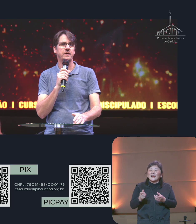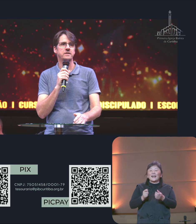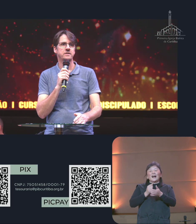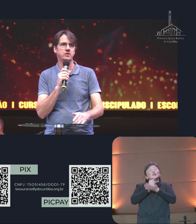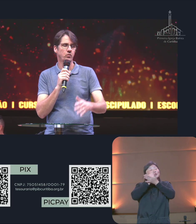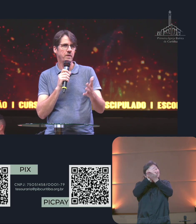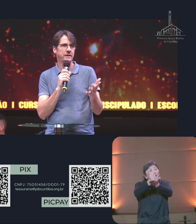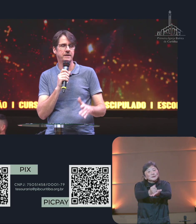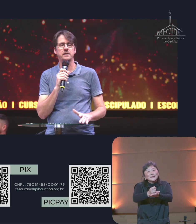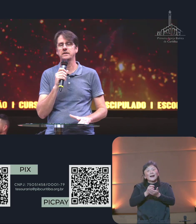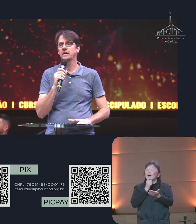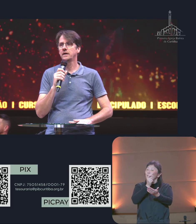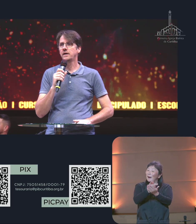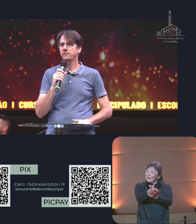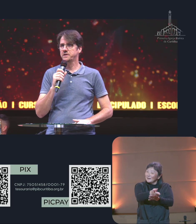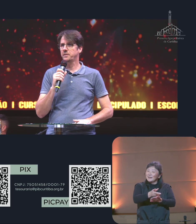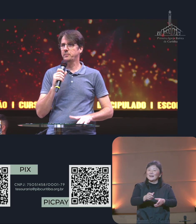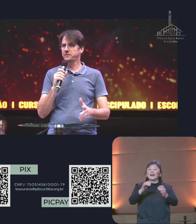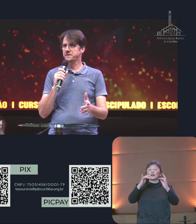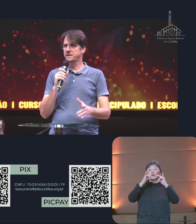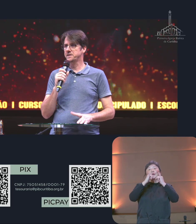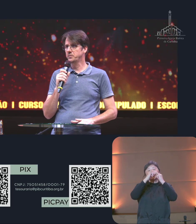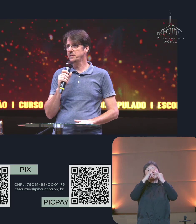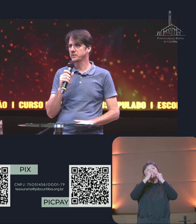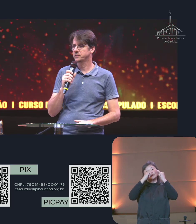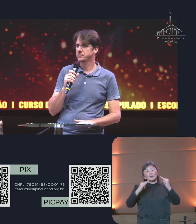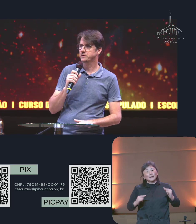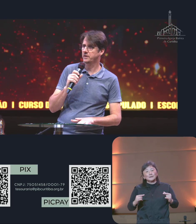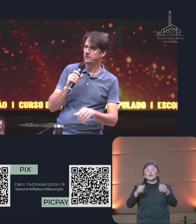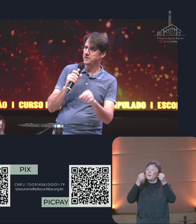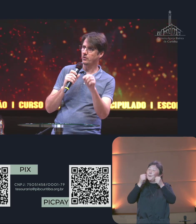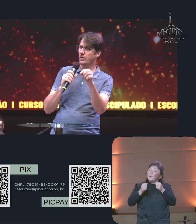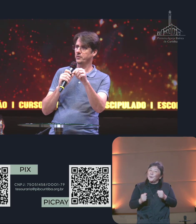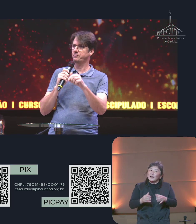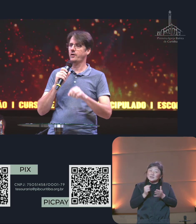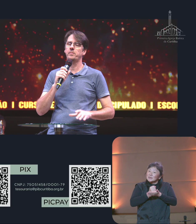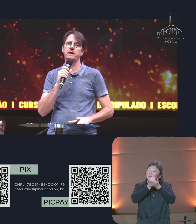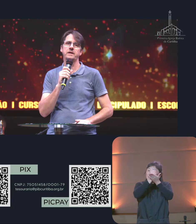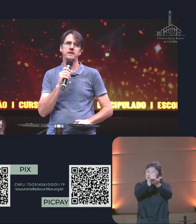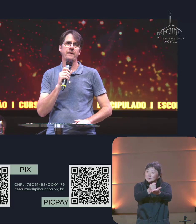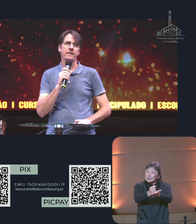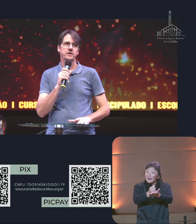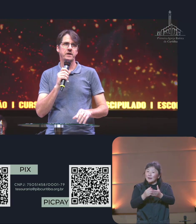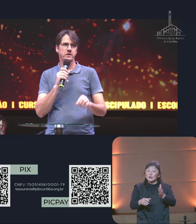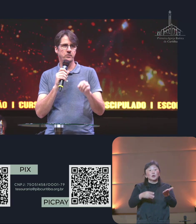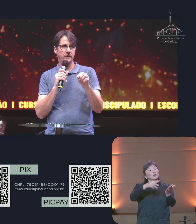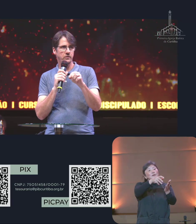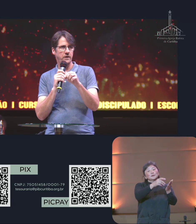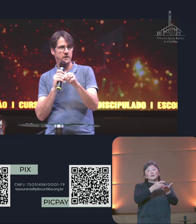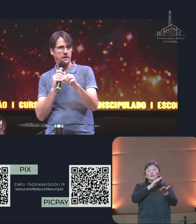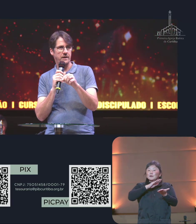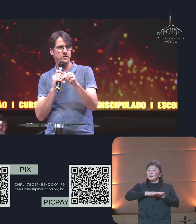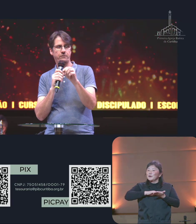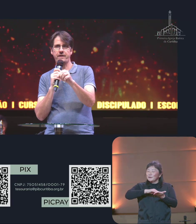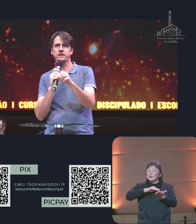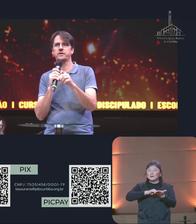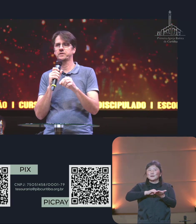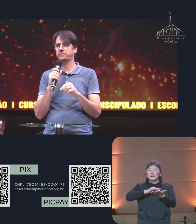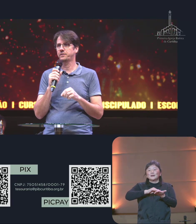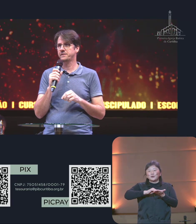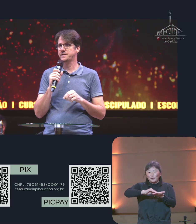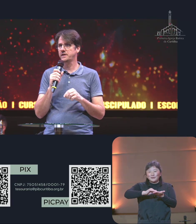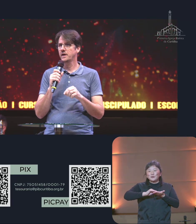retiro deles de alguma maneira, você também pode fazer nesse momento. Só que daí você coloca no envelope ali, direcionando ali essa